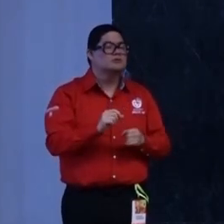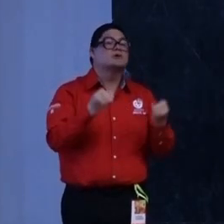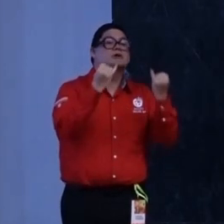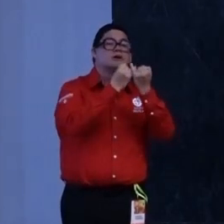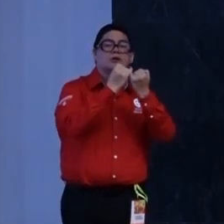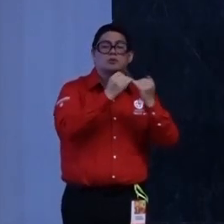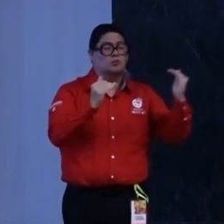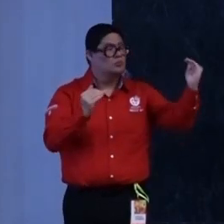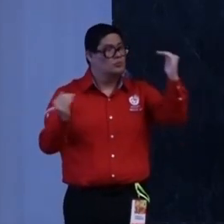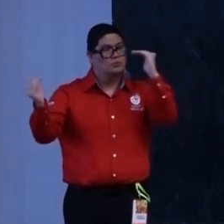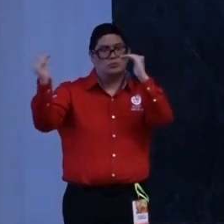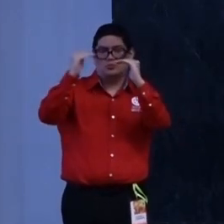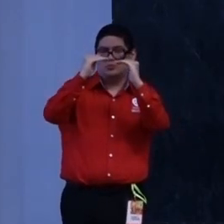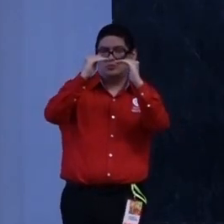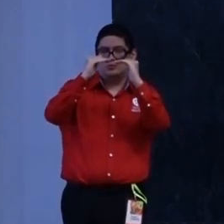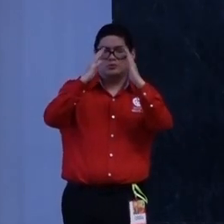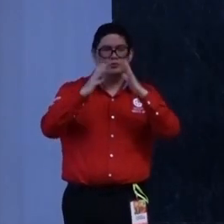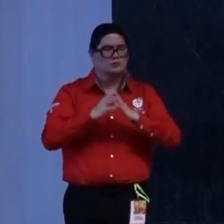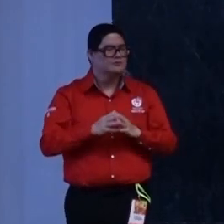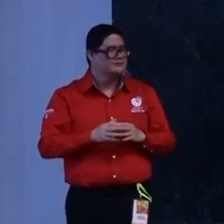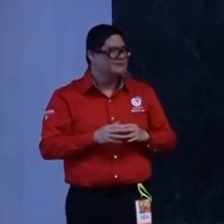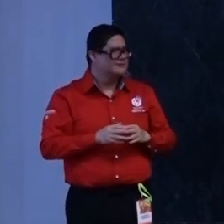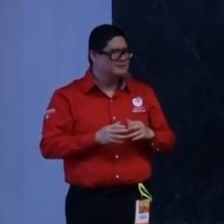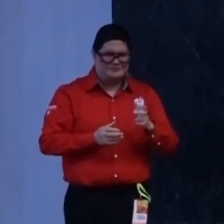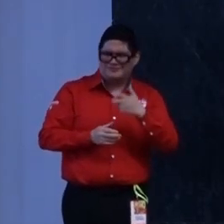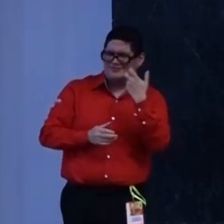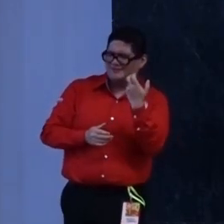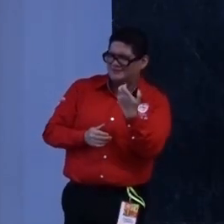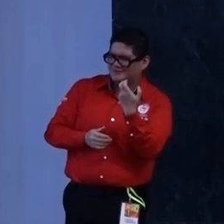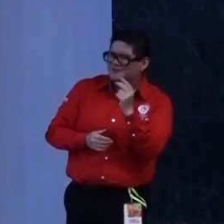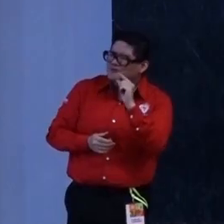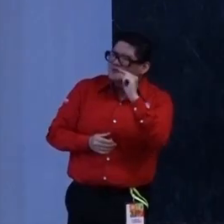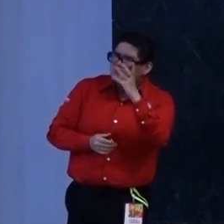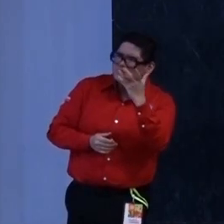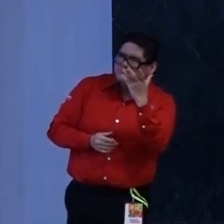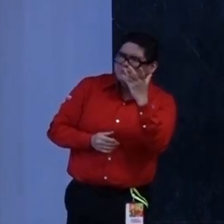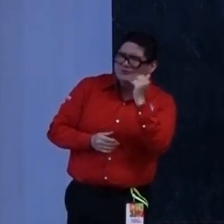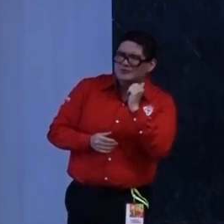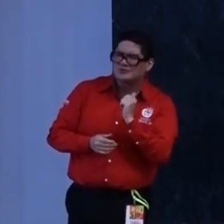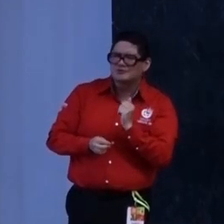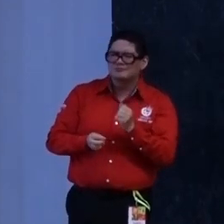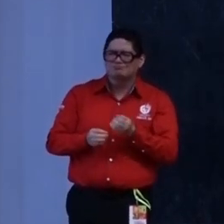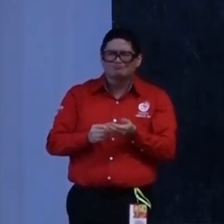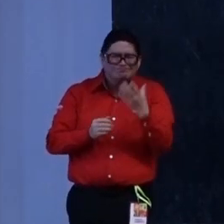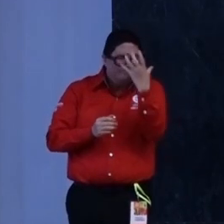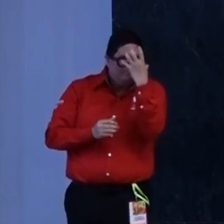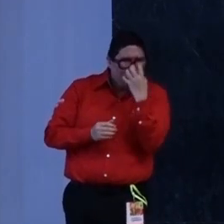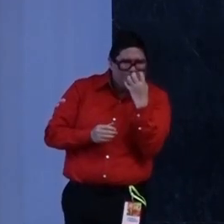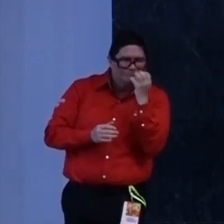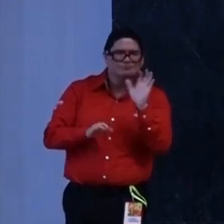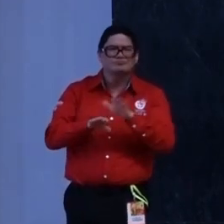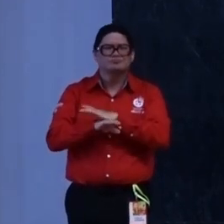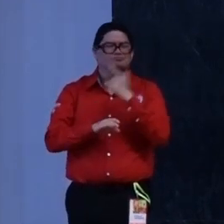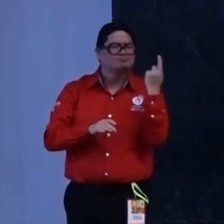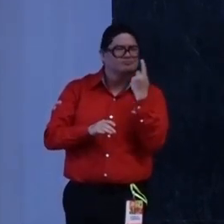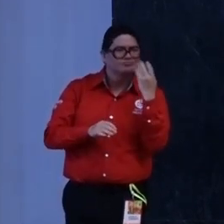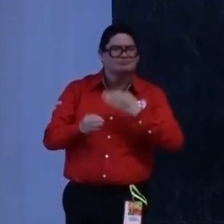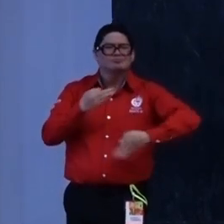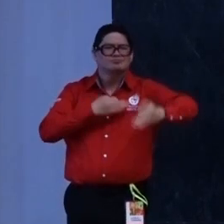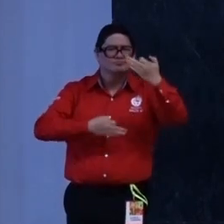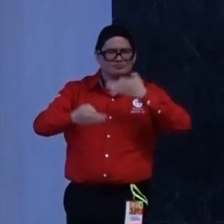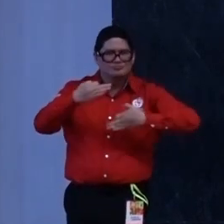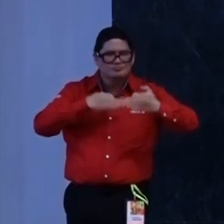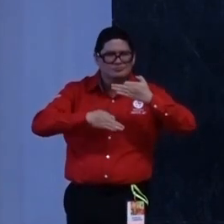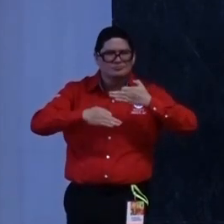otras personas las tienen. No, y es un poco lamentable porque